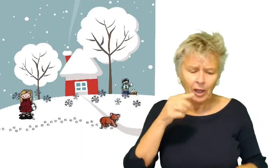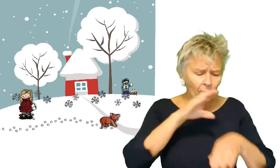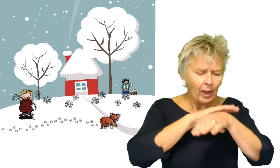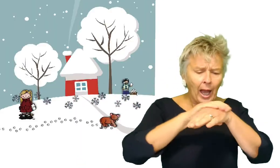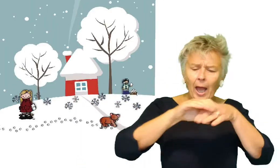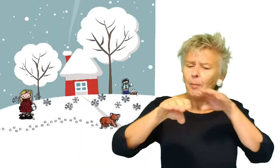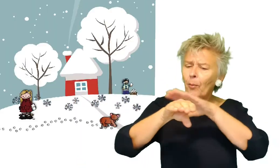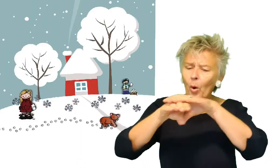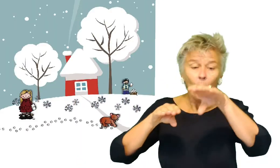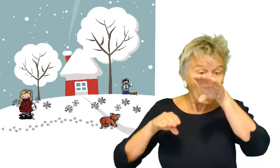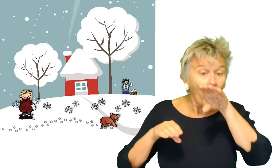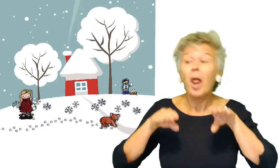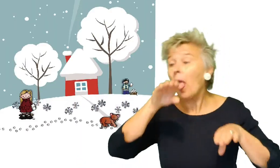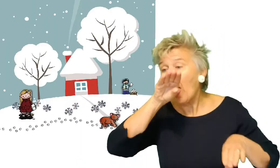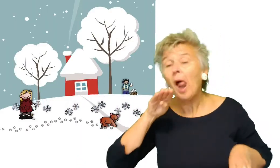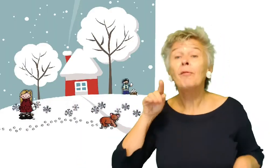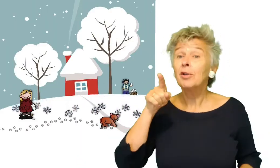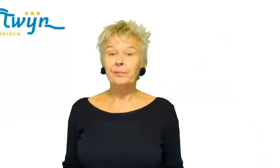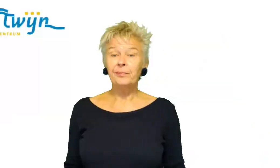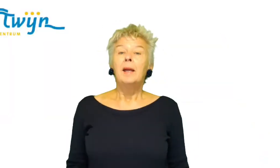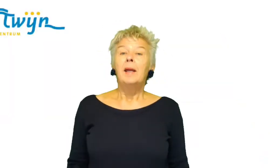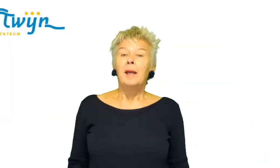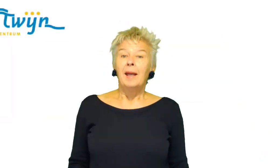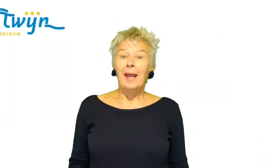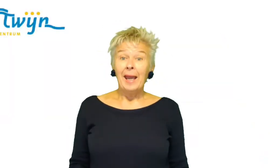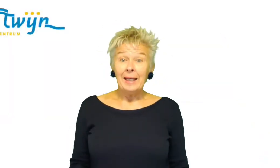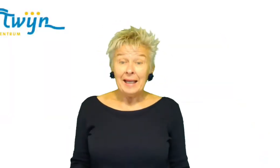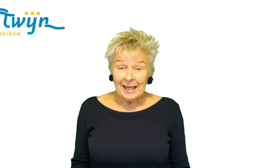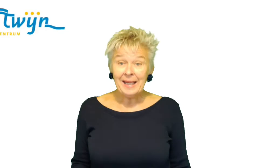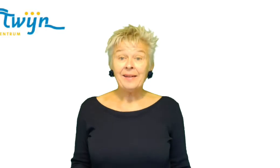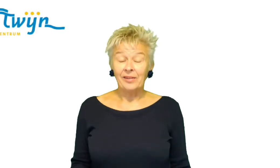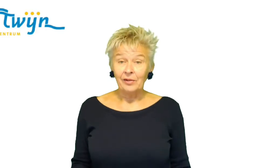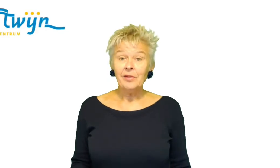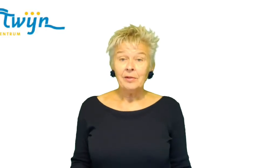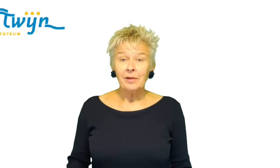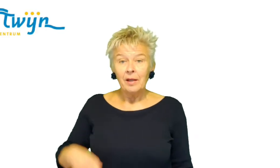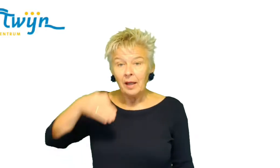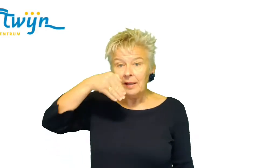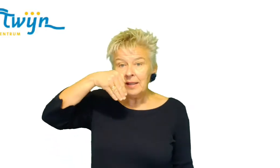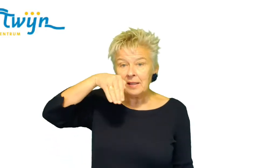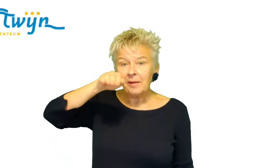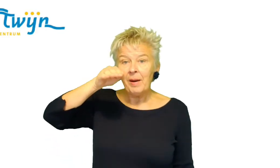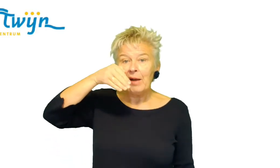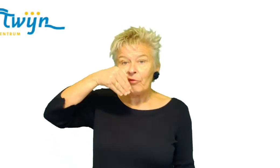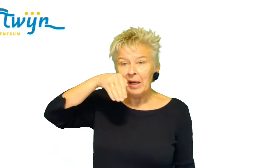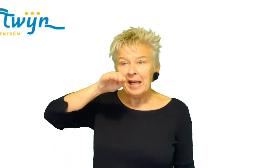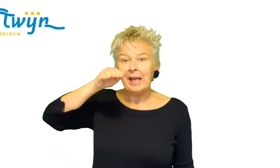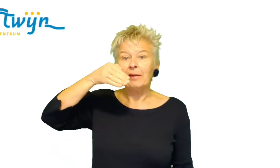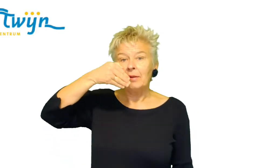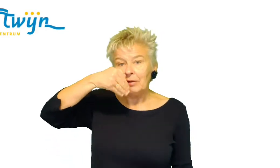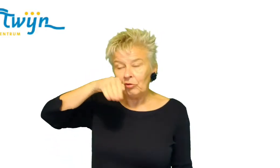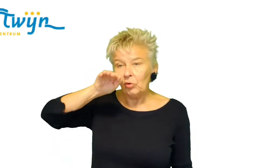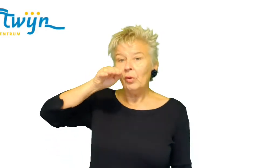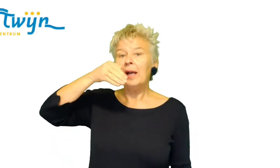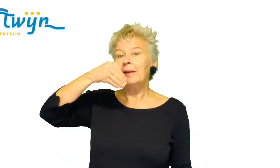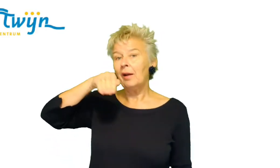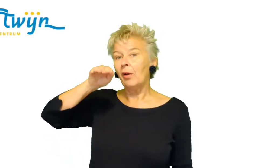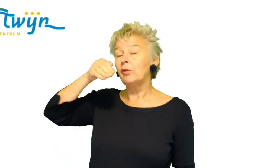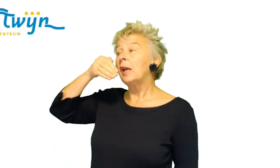snel haar pootjes af. En likte, dit is het gebaar van likken, die tong gaat eruit.